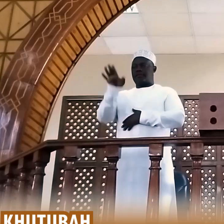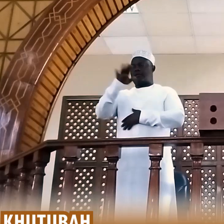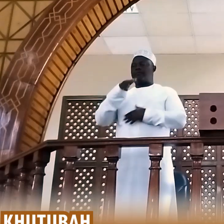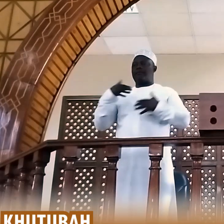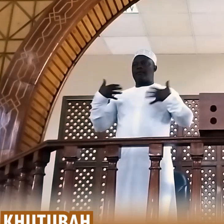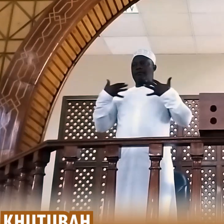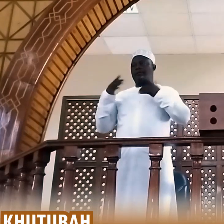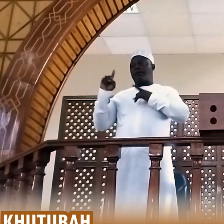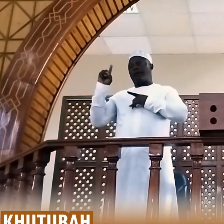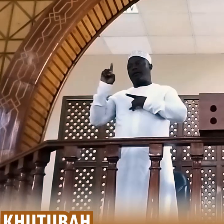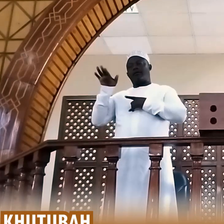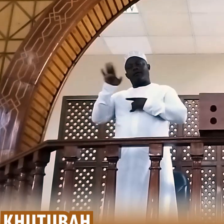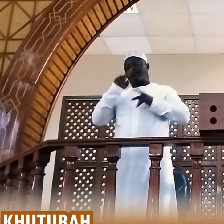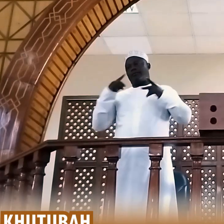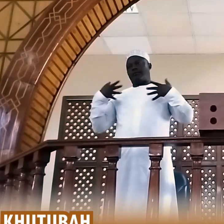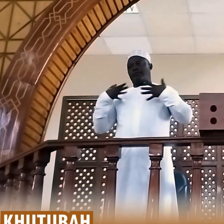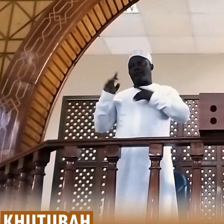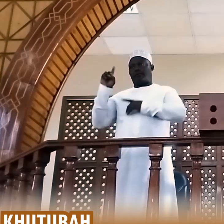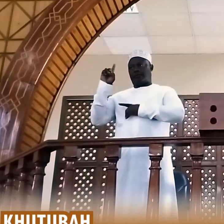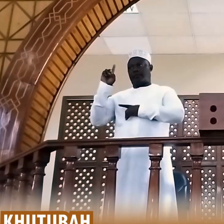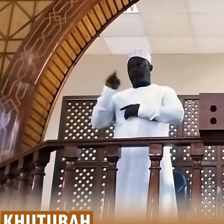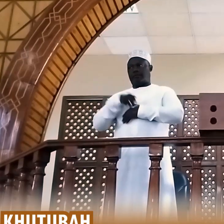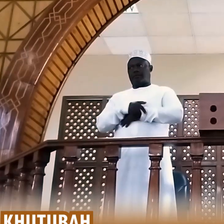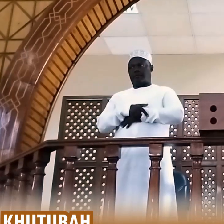فاتقوا الله عباد الله